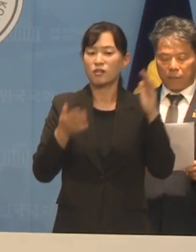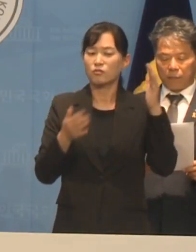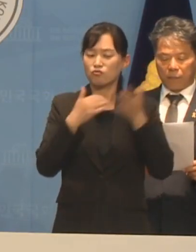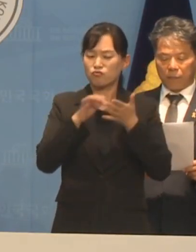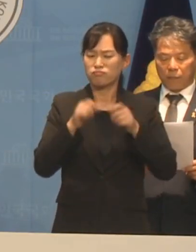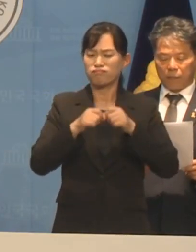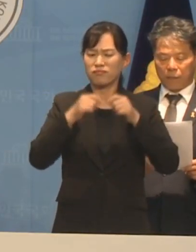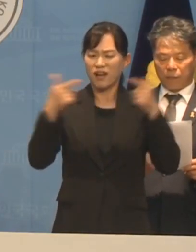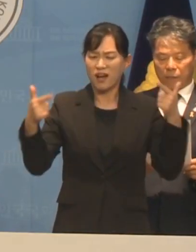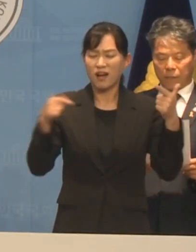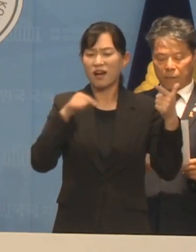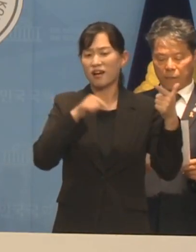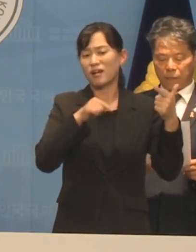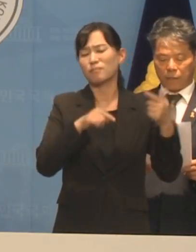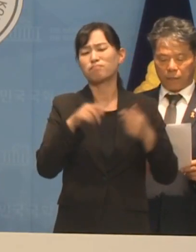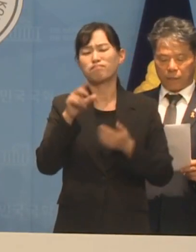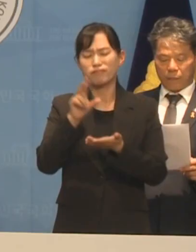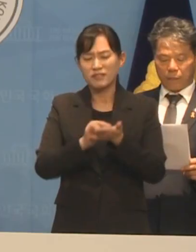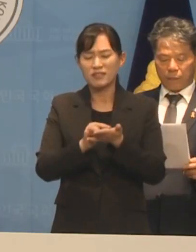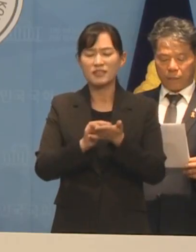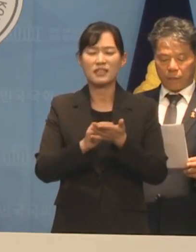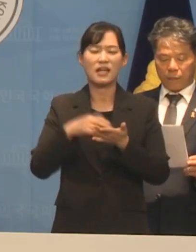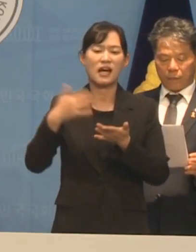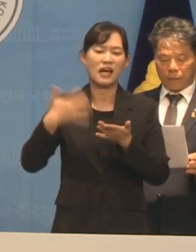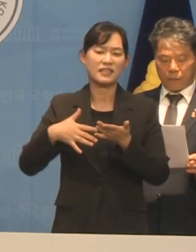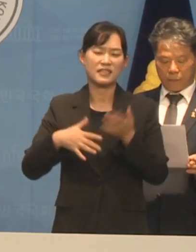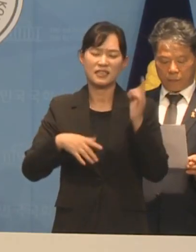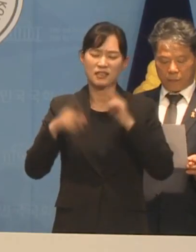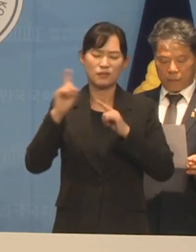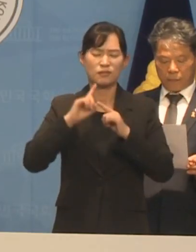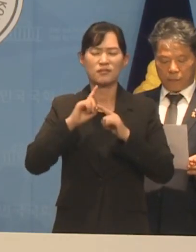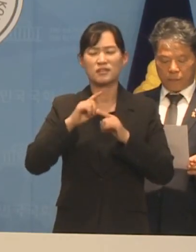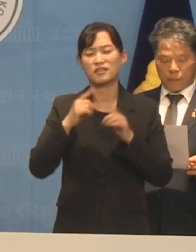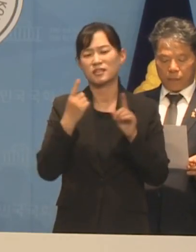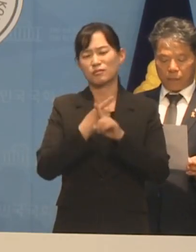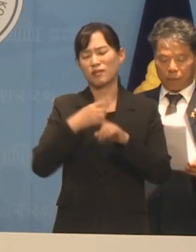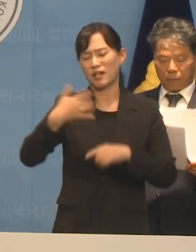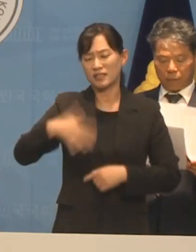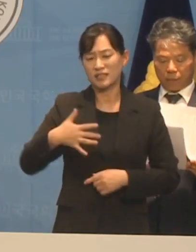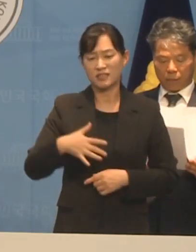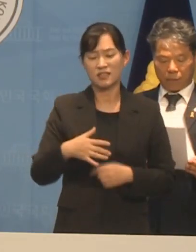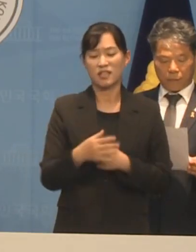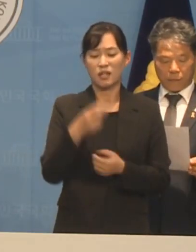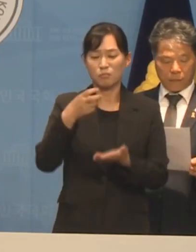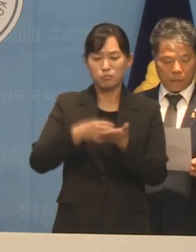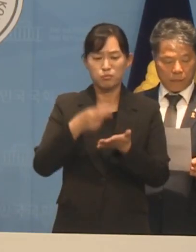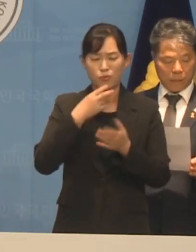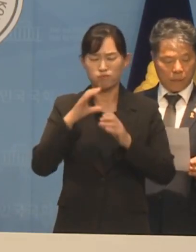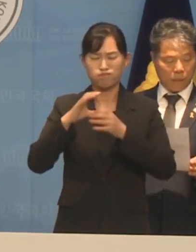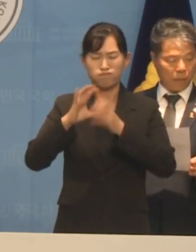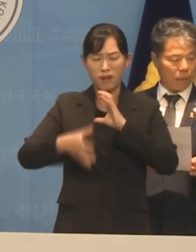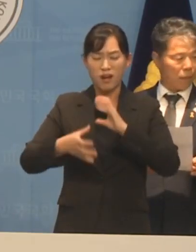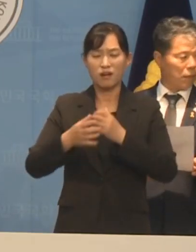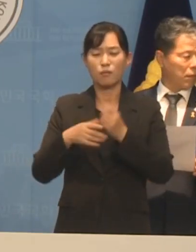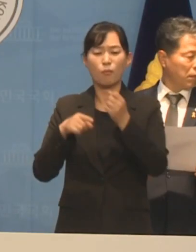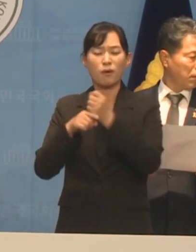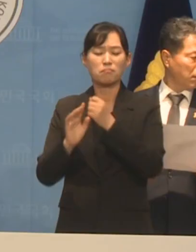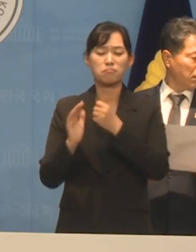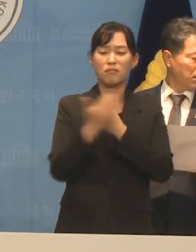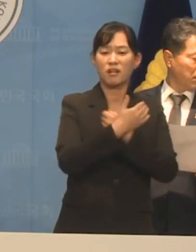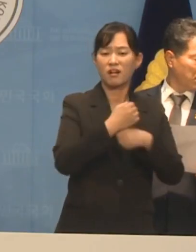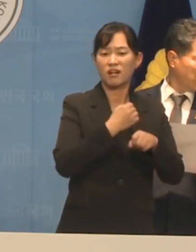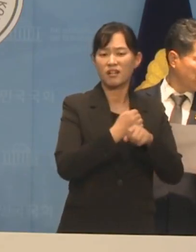초래한 상처는 아직 완전히 치유되지 않았습니다. 무원칙, 불통, 과학으로